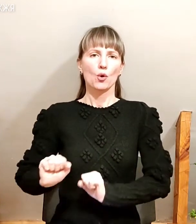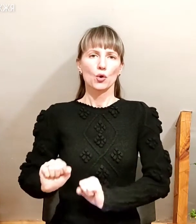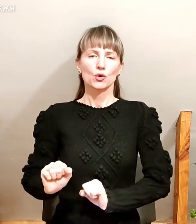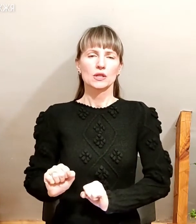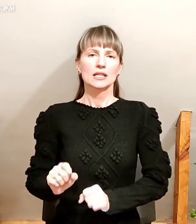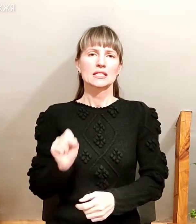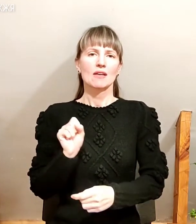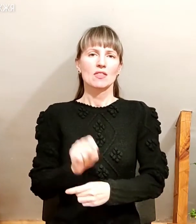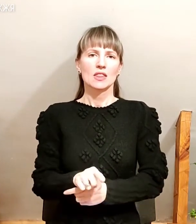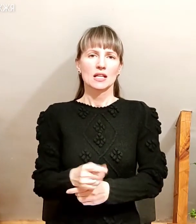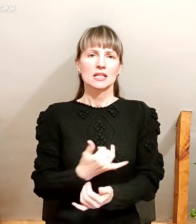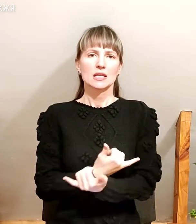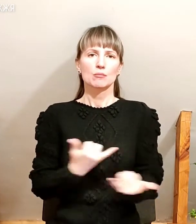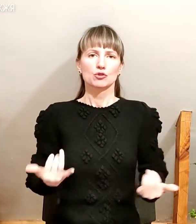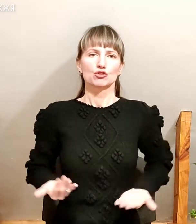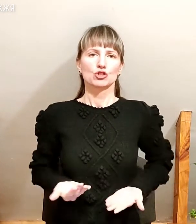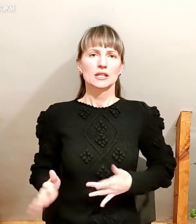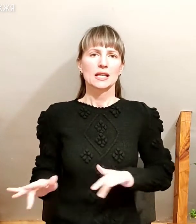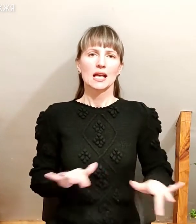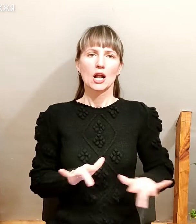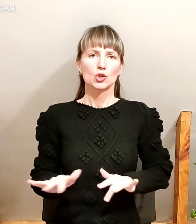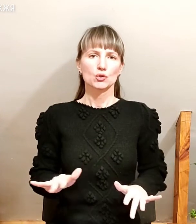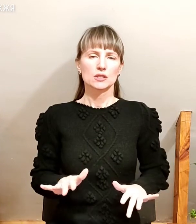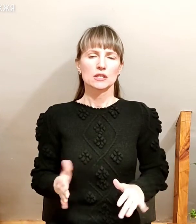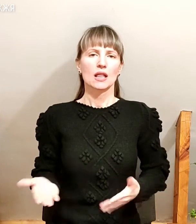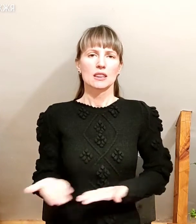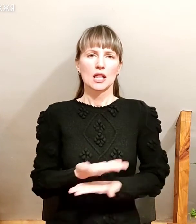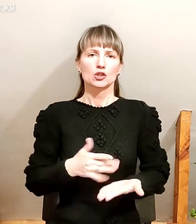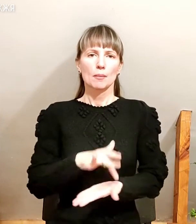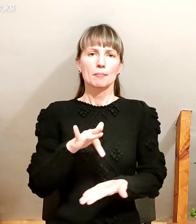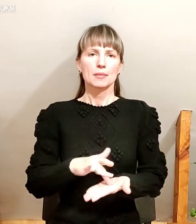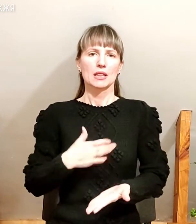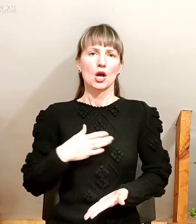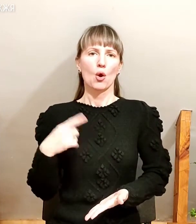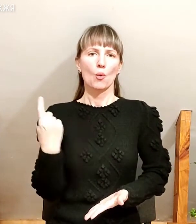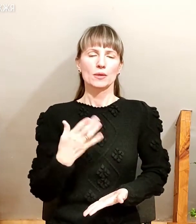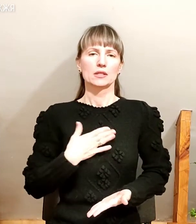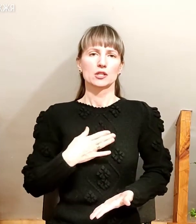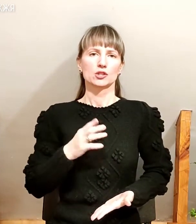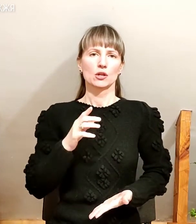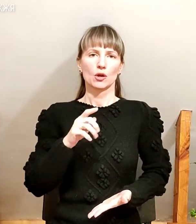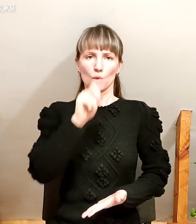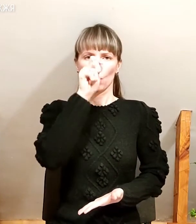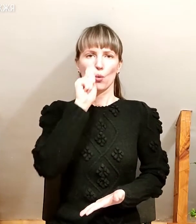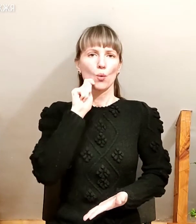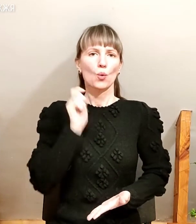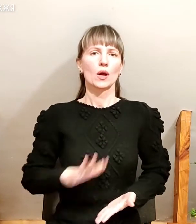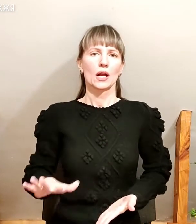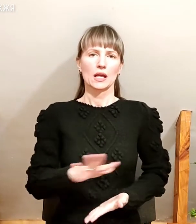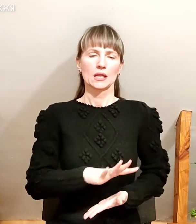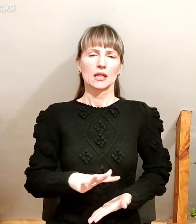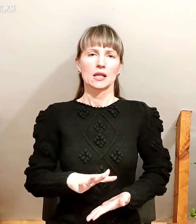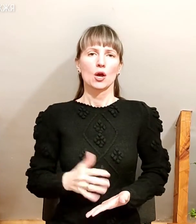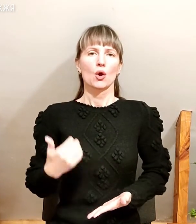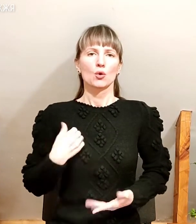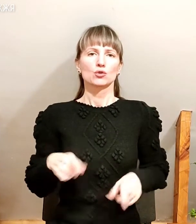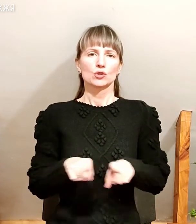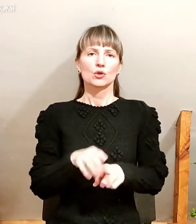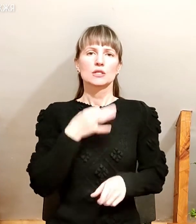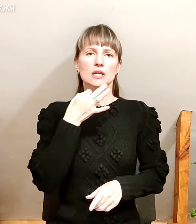завдання забезпечення життєдіяльності нашого міста, нашої області і нашої країни. Хочу також зазначити, як ми